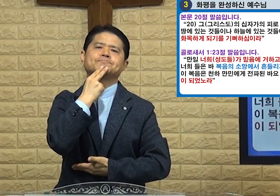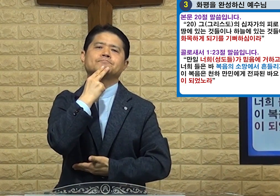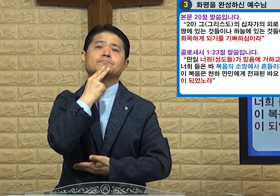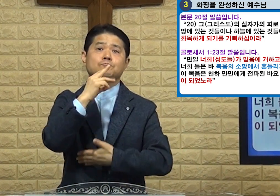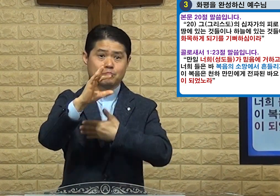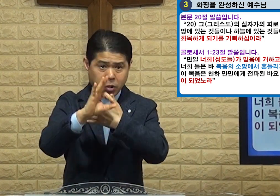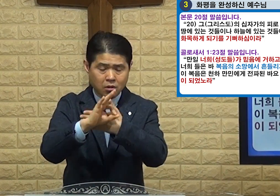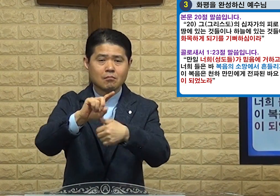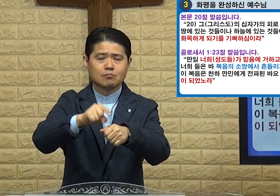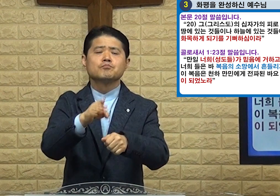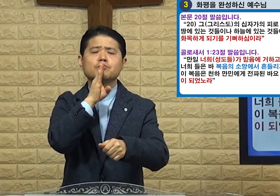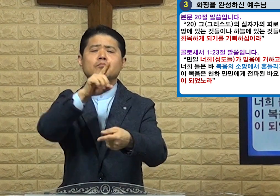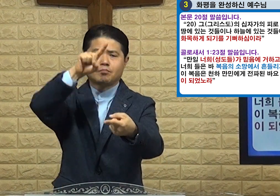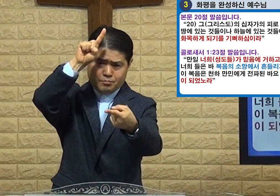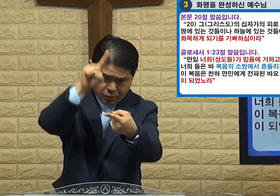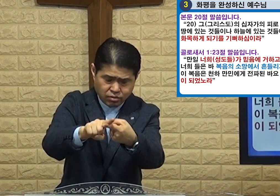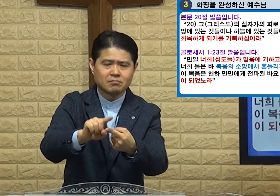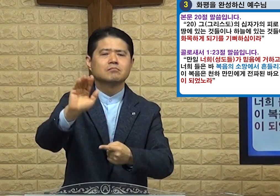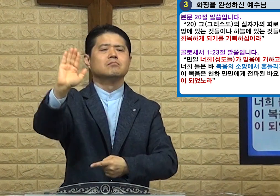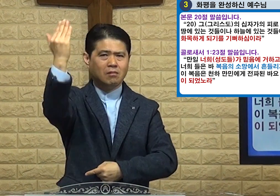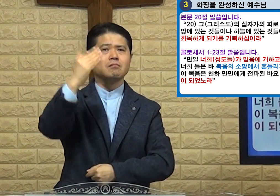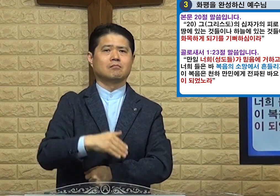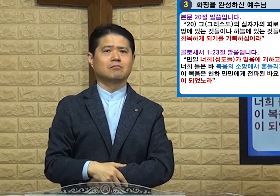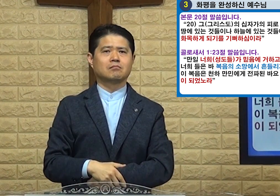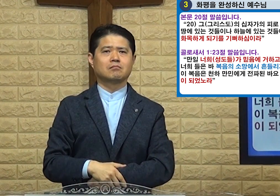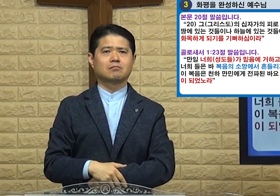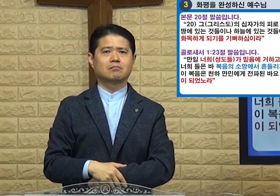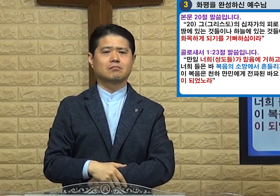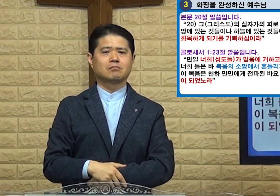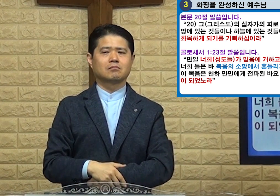흔들리지 아니하면 그리하리라 라고 했습니다.